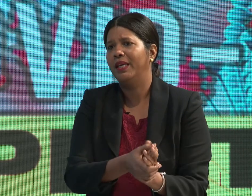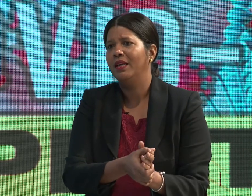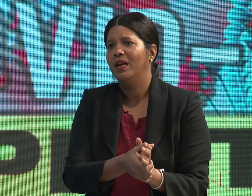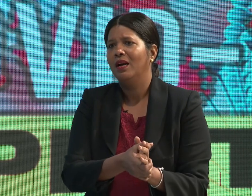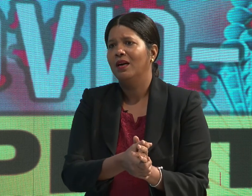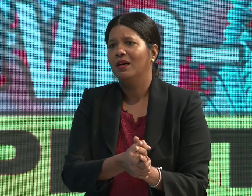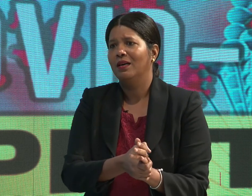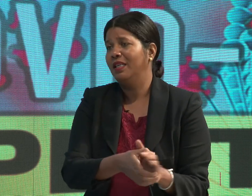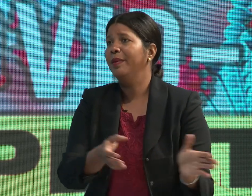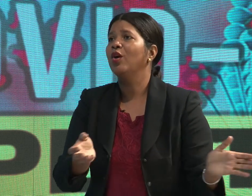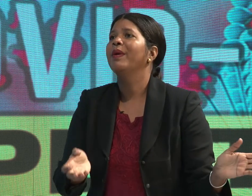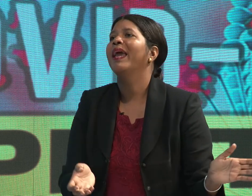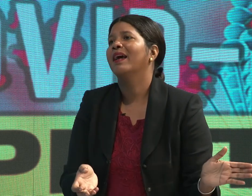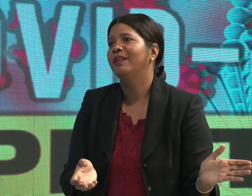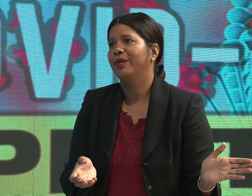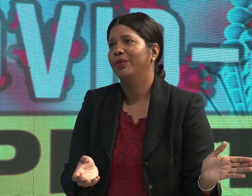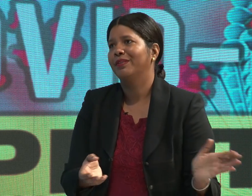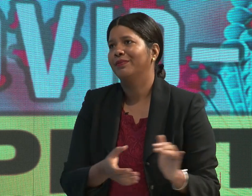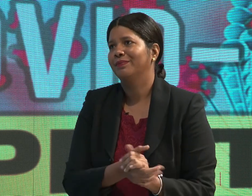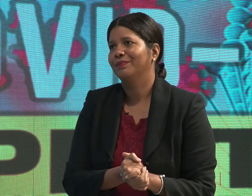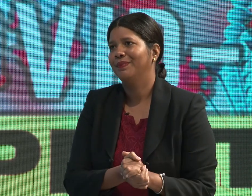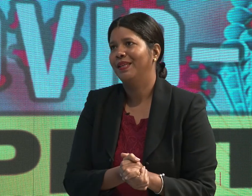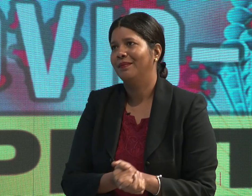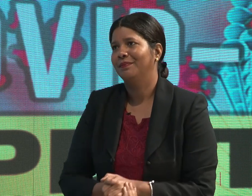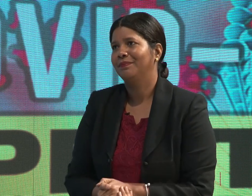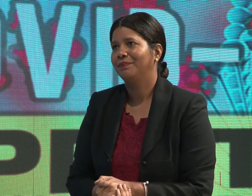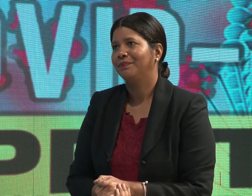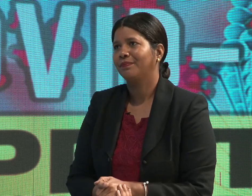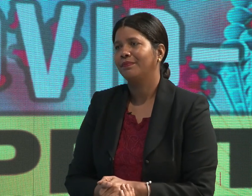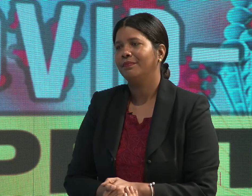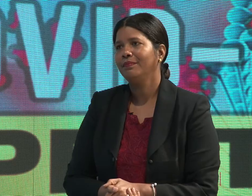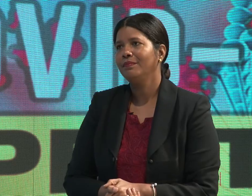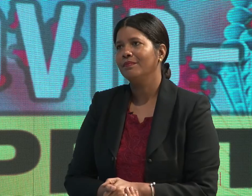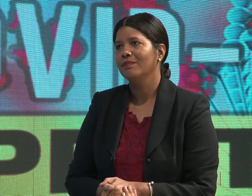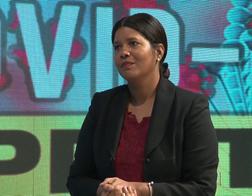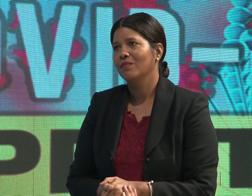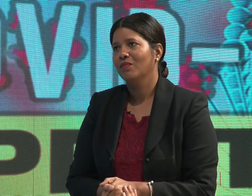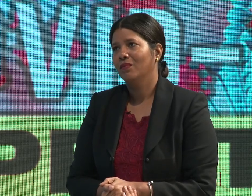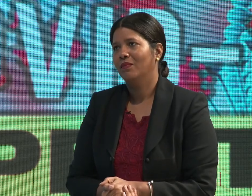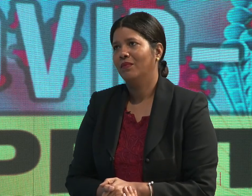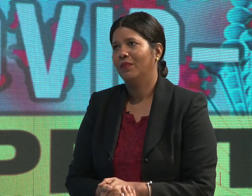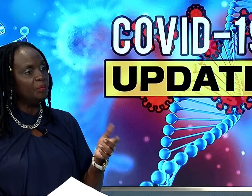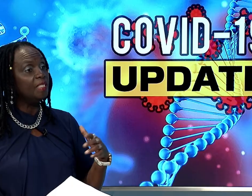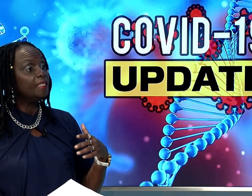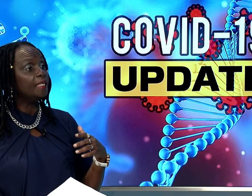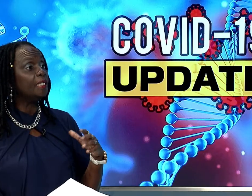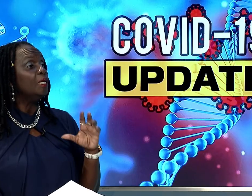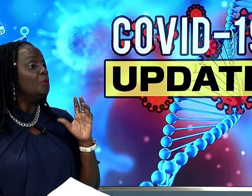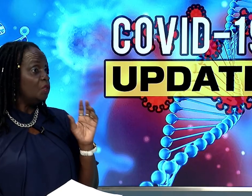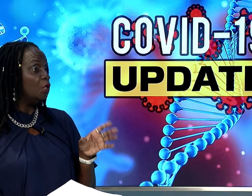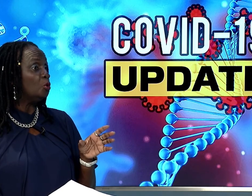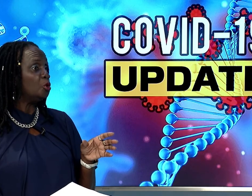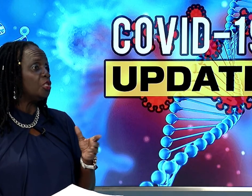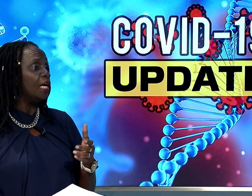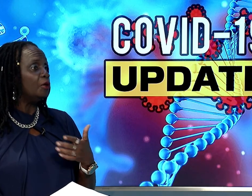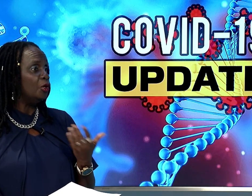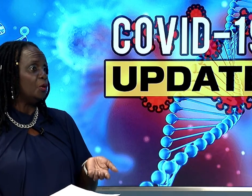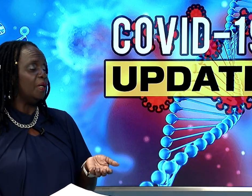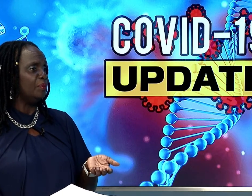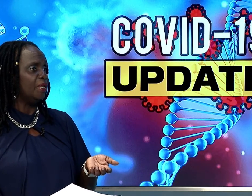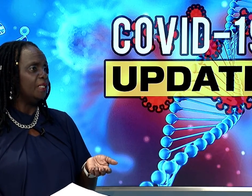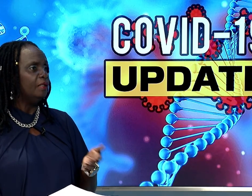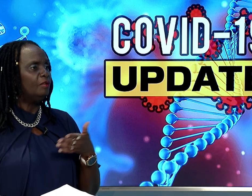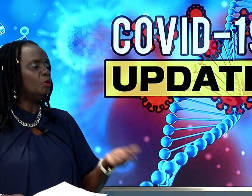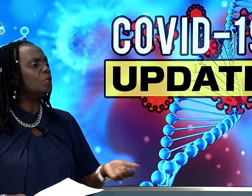van oké, hiermee kom ik echt niet uit. Ja. En u heeft het ook eerder aangegeven dat het ministerie psychosociale